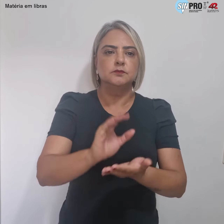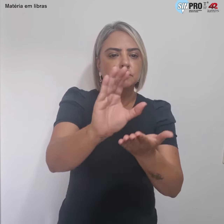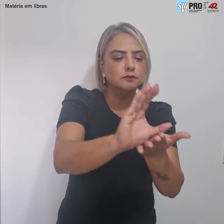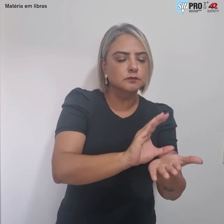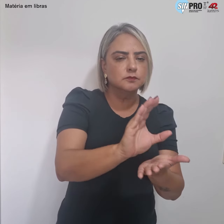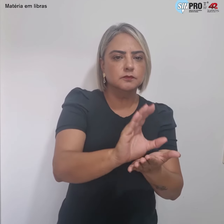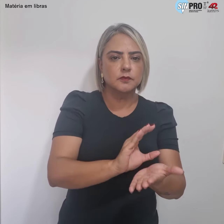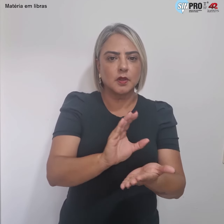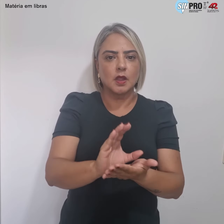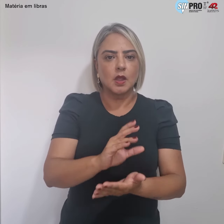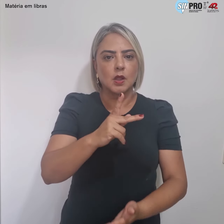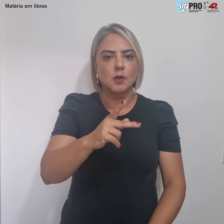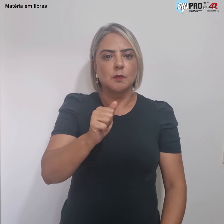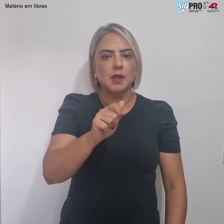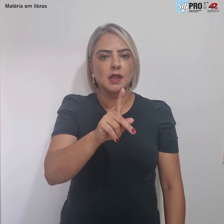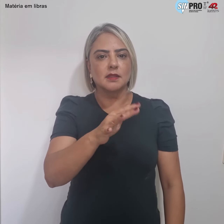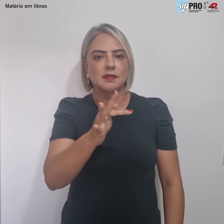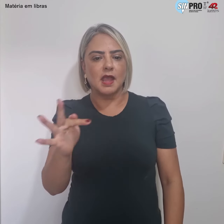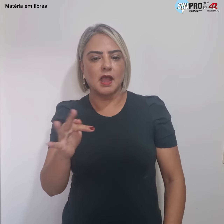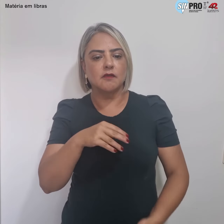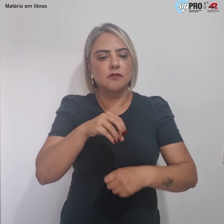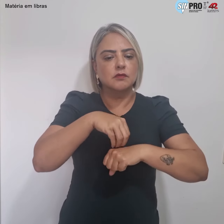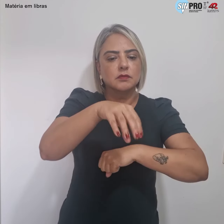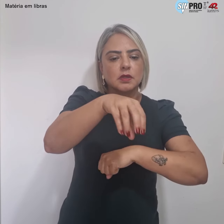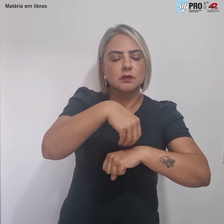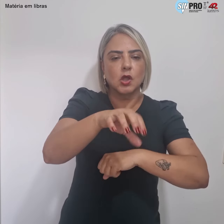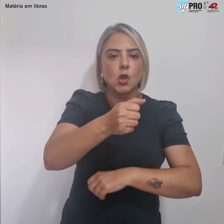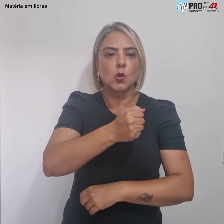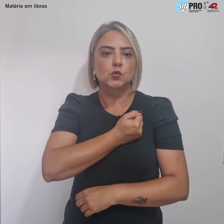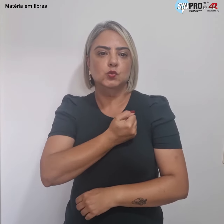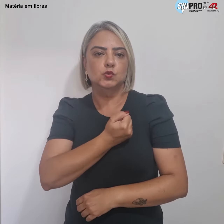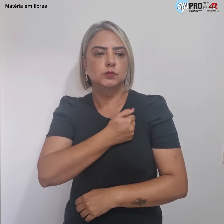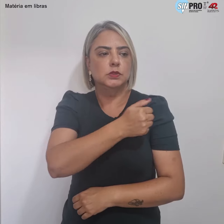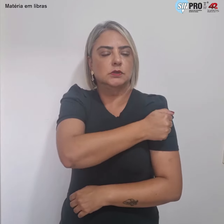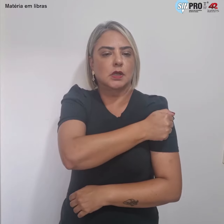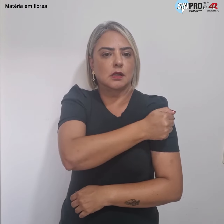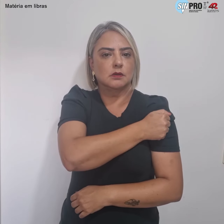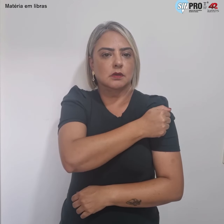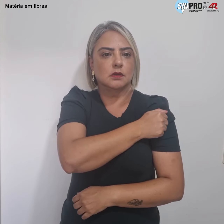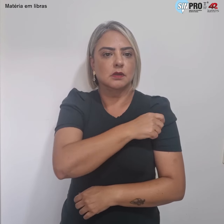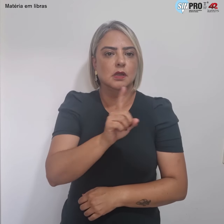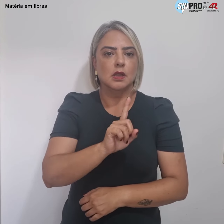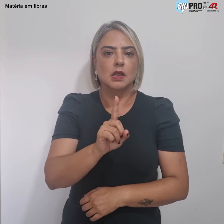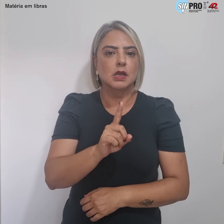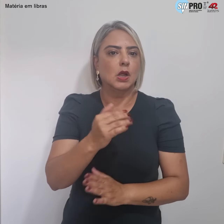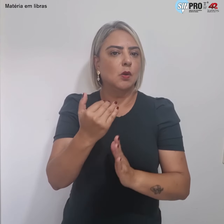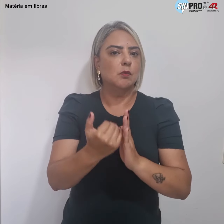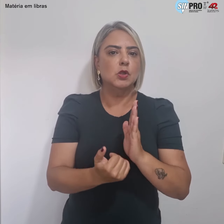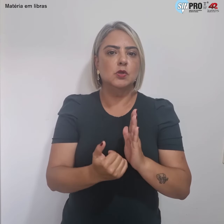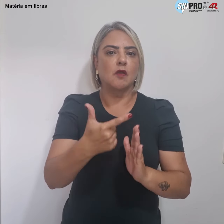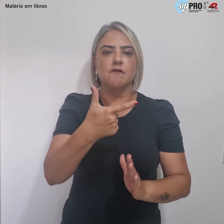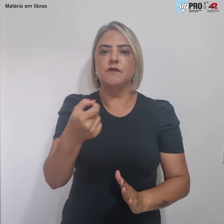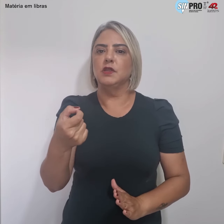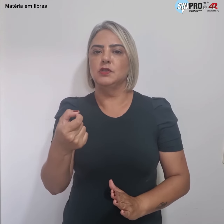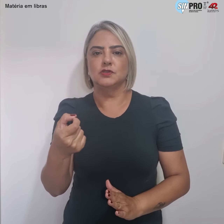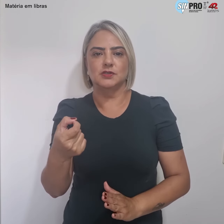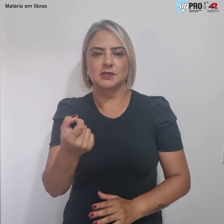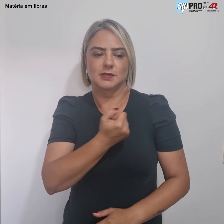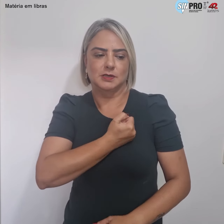recursos do PDAF são distribuídos conforme o número de estudantes. Não houve redução de 20% no número